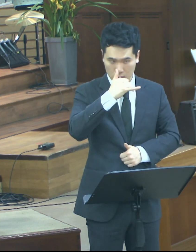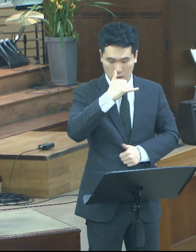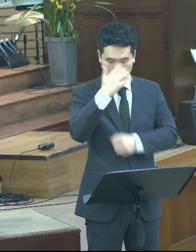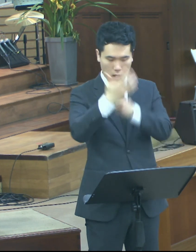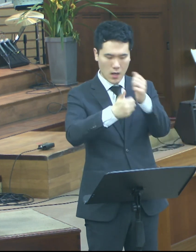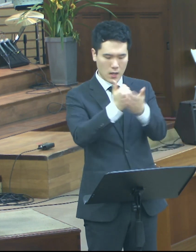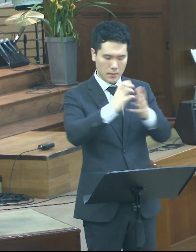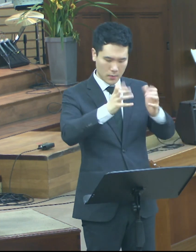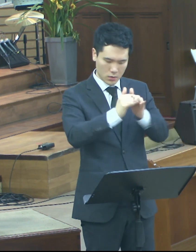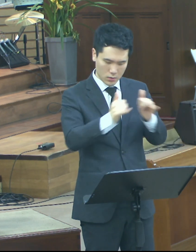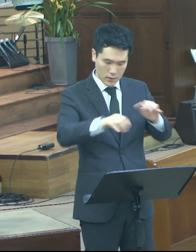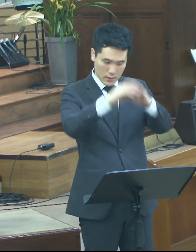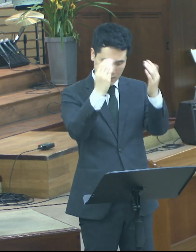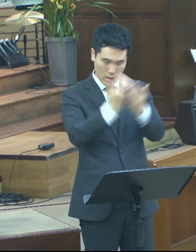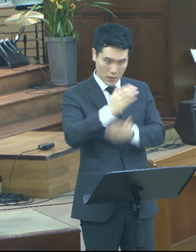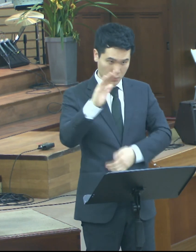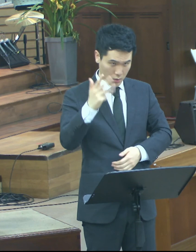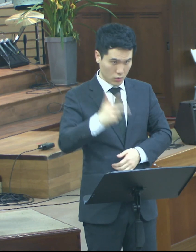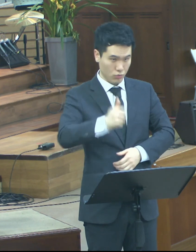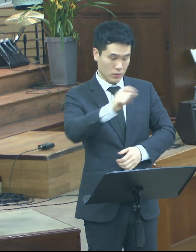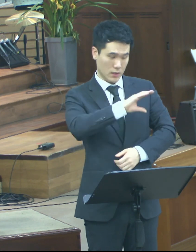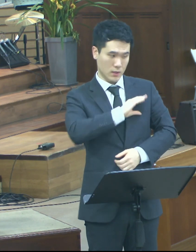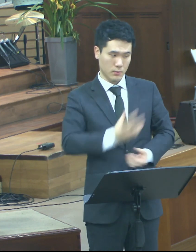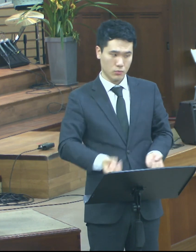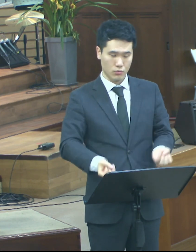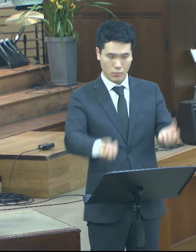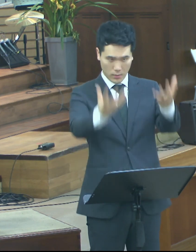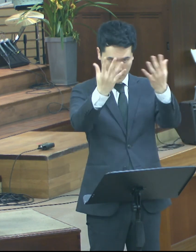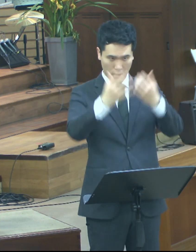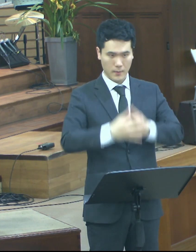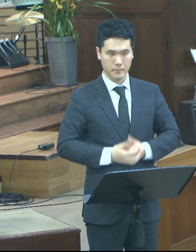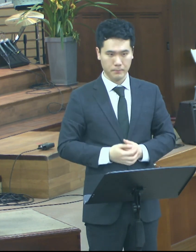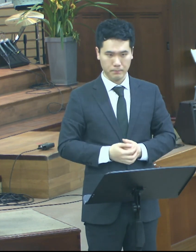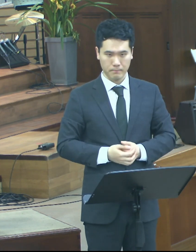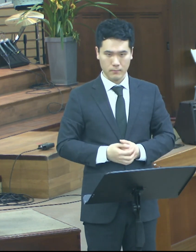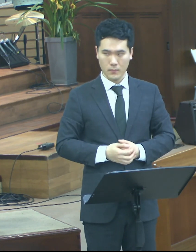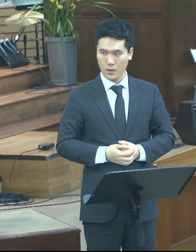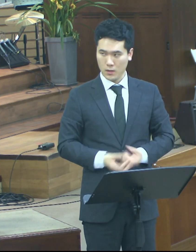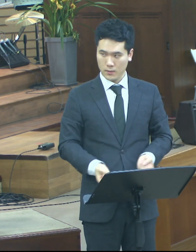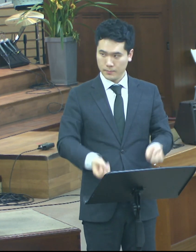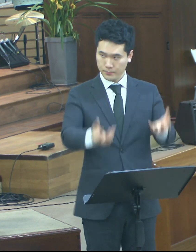되시기를 주의 이름으로 축원합니다. 축원합니다.